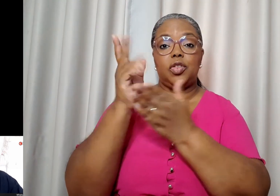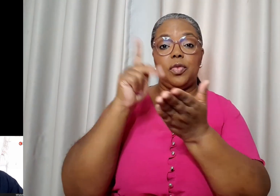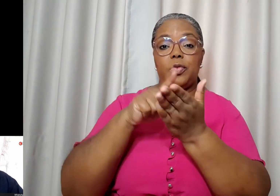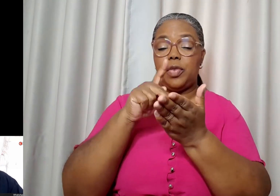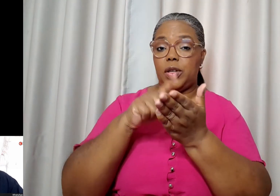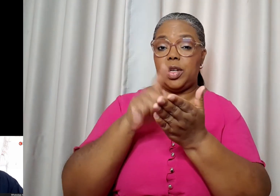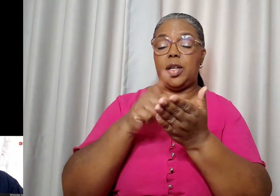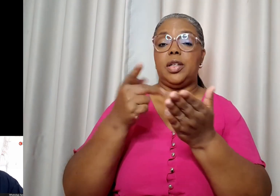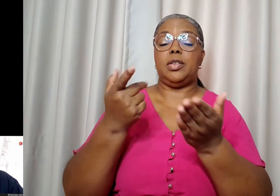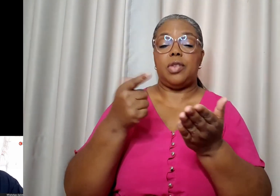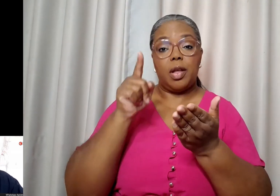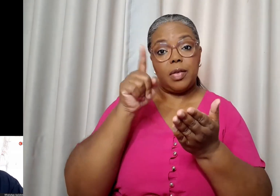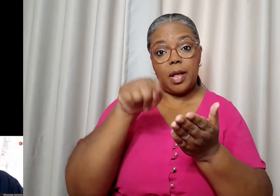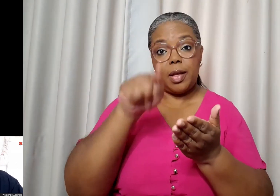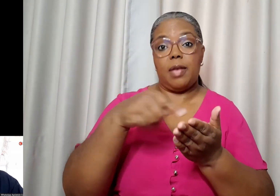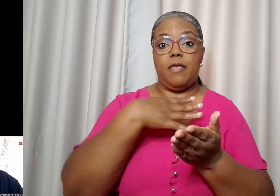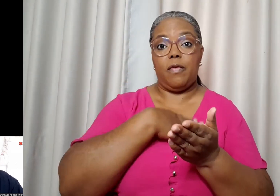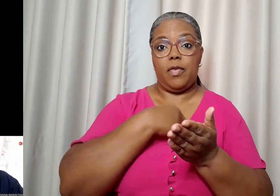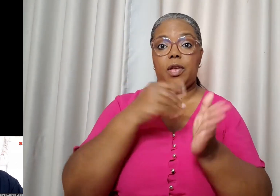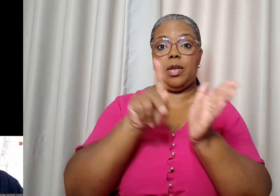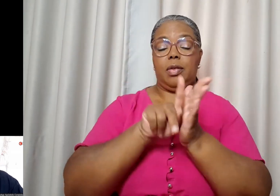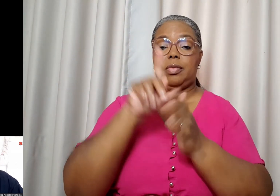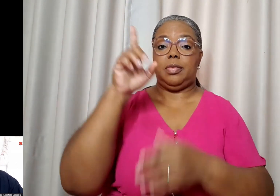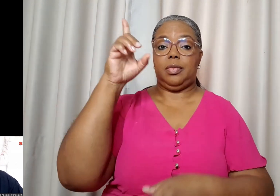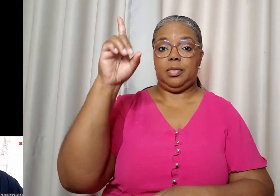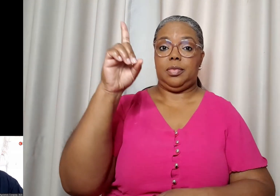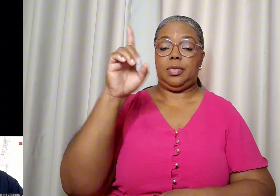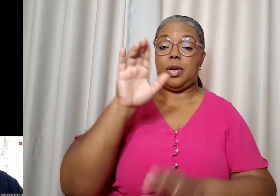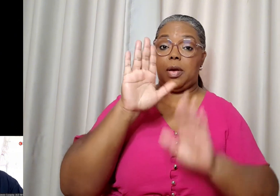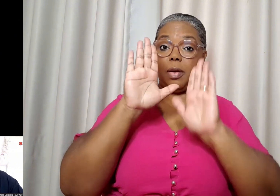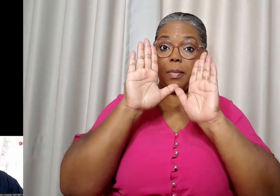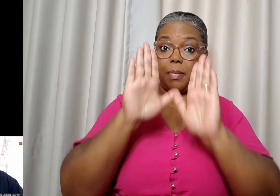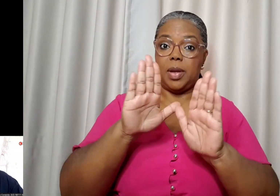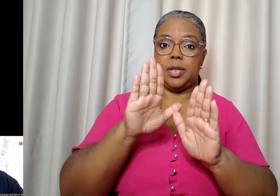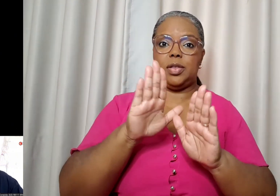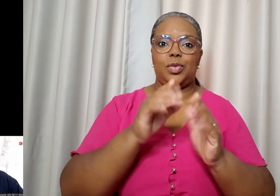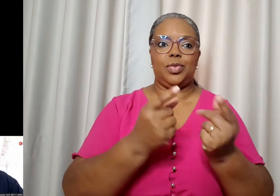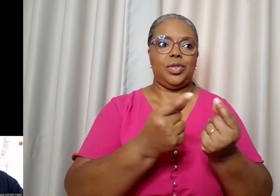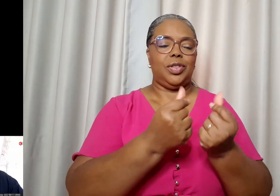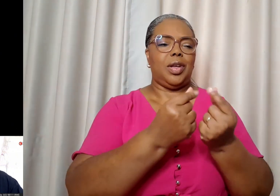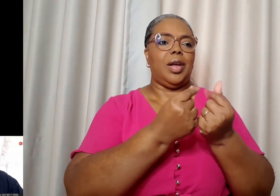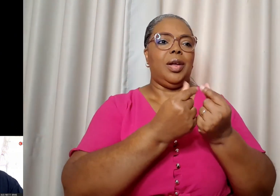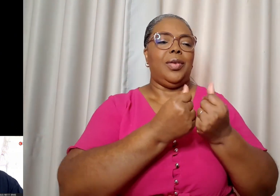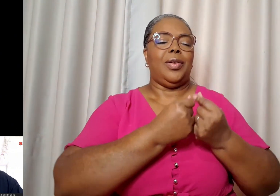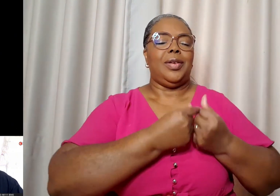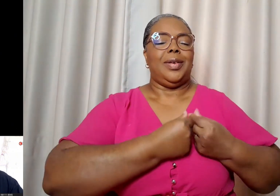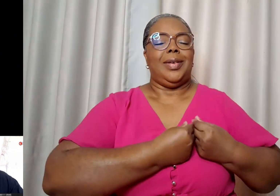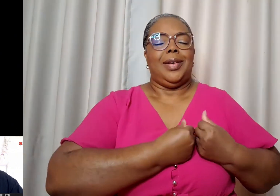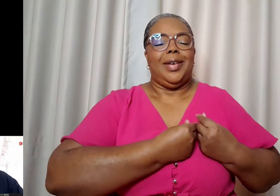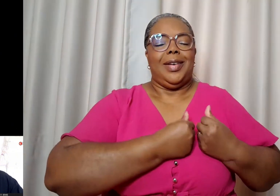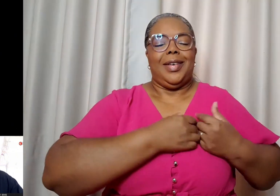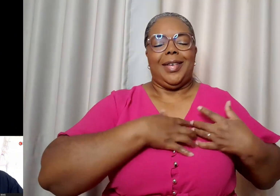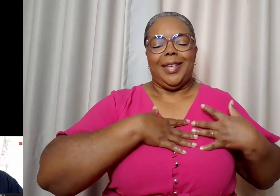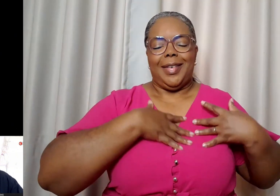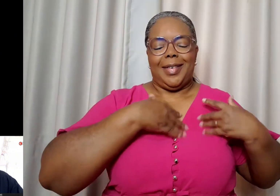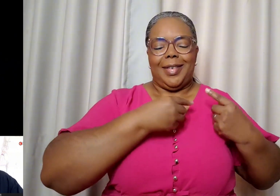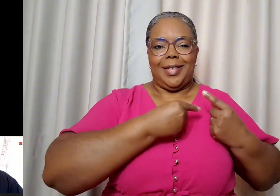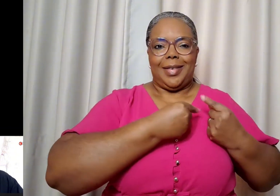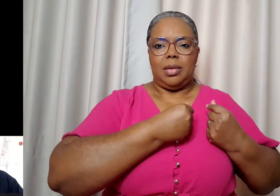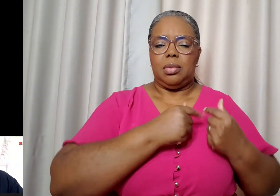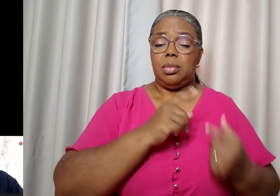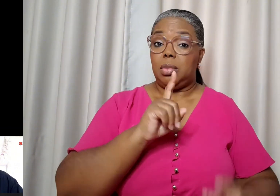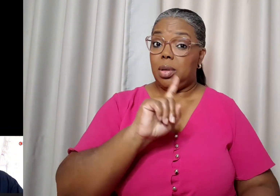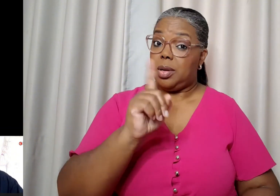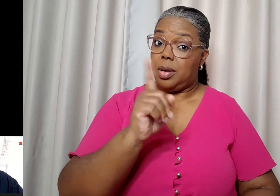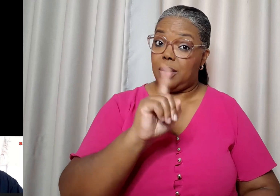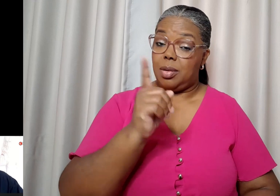que tua profissão e o dinheiro tome o teu coração. O que tem que tomar o teu coração é